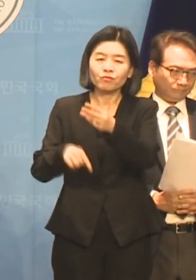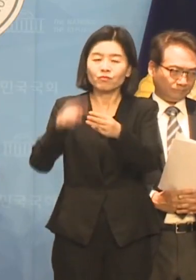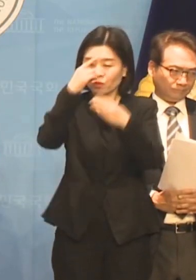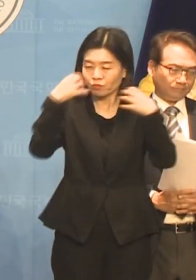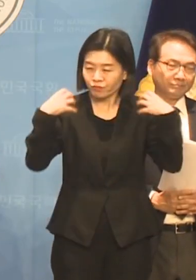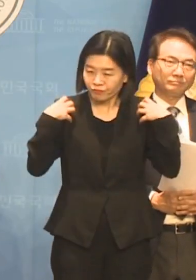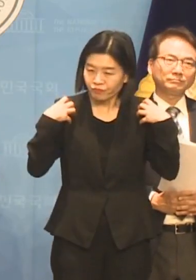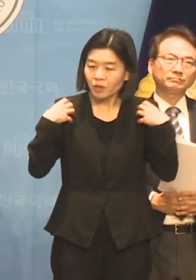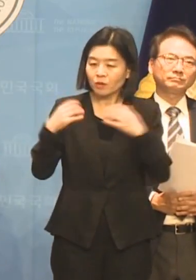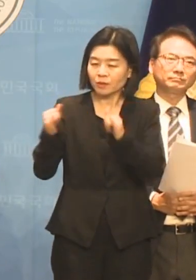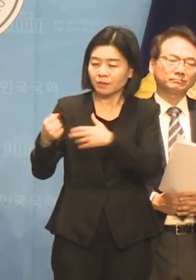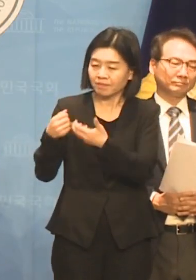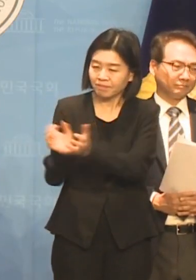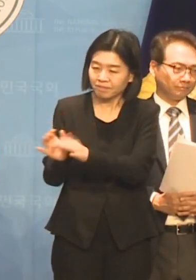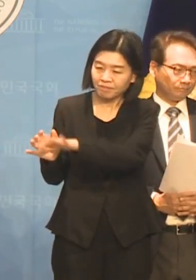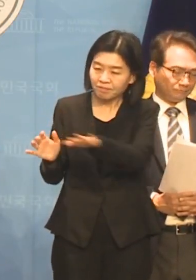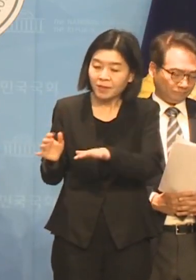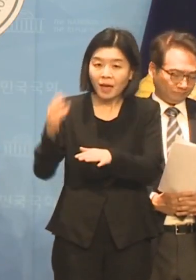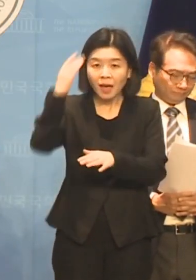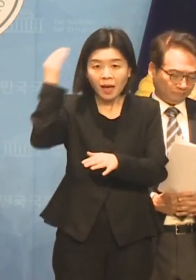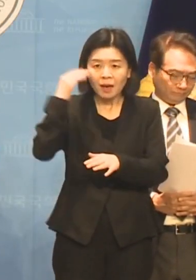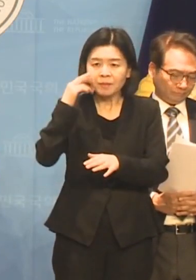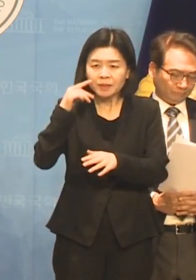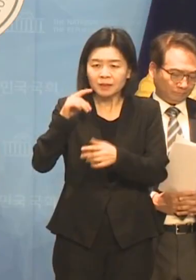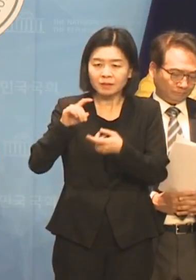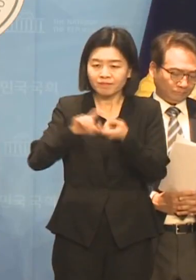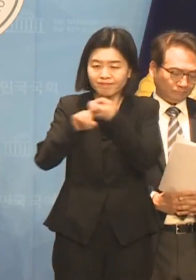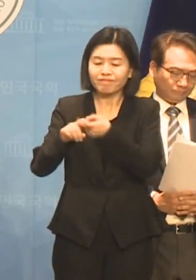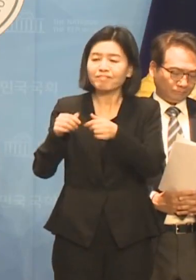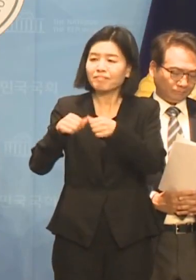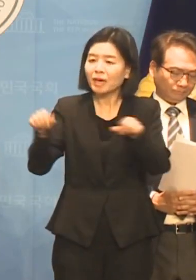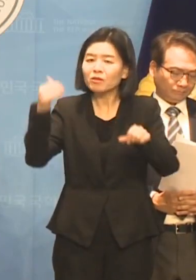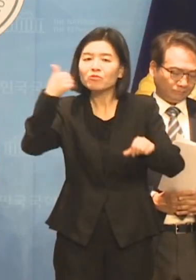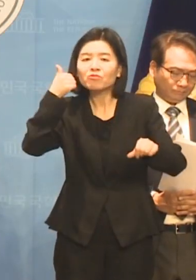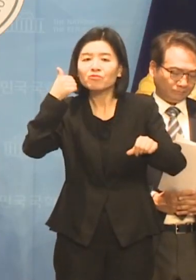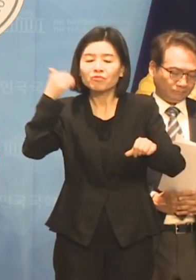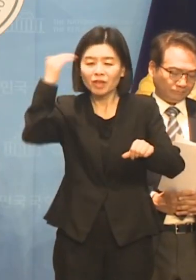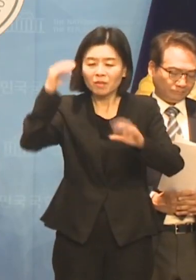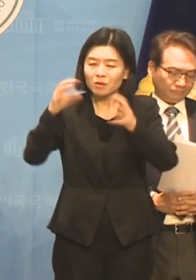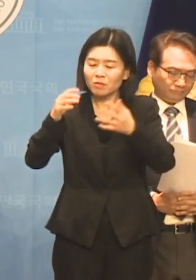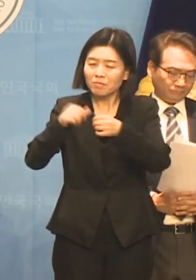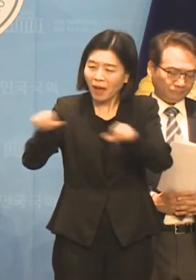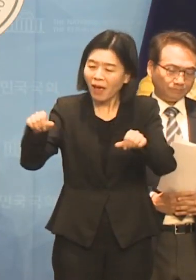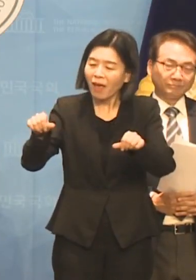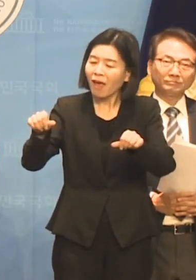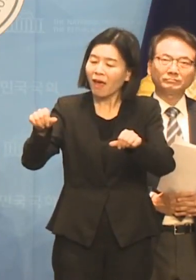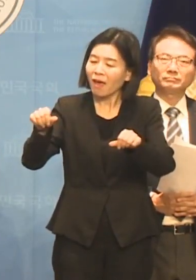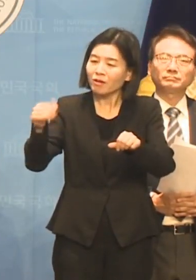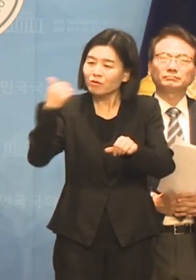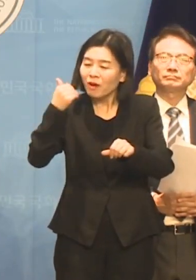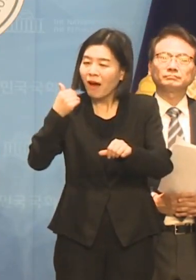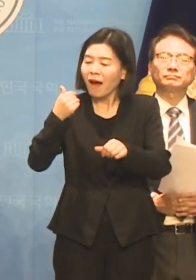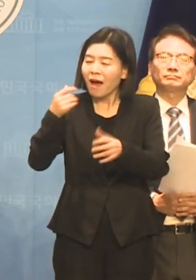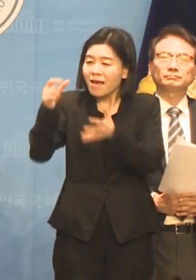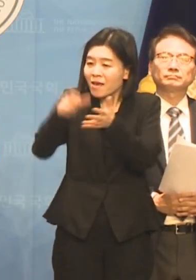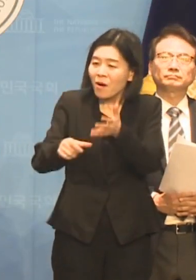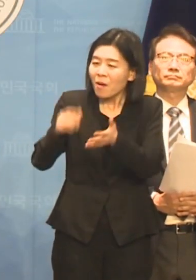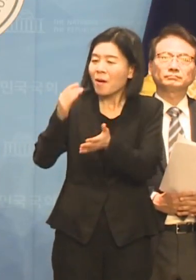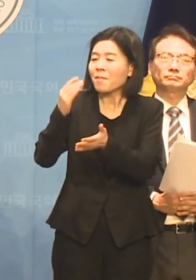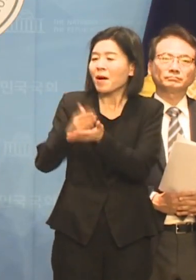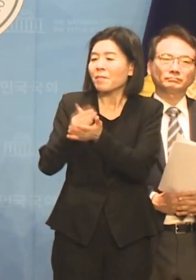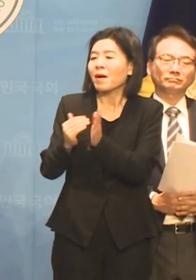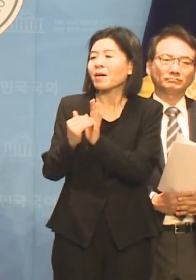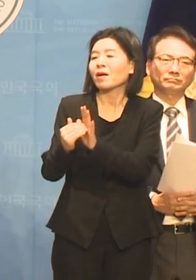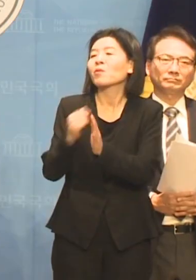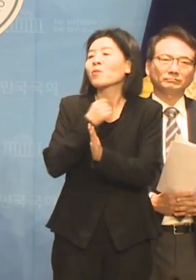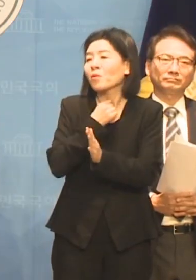정권과 국민의힘이 한미동맹 파괴범, 대한민국 파괴범으로 기록되지 않을 길을